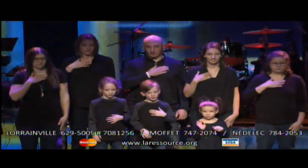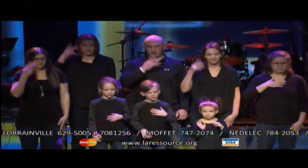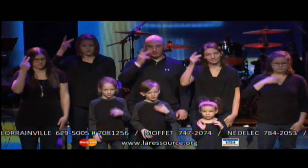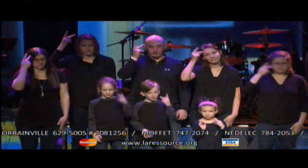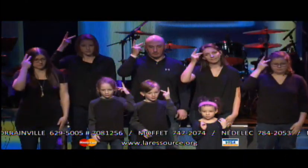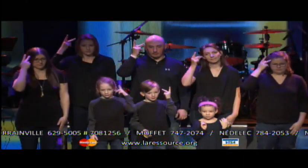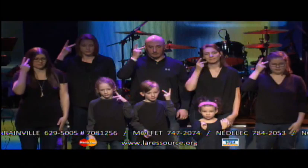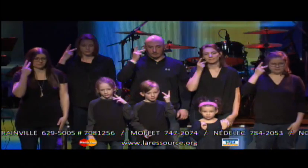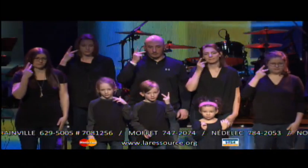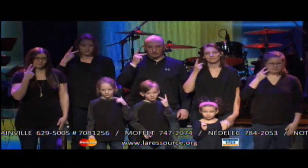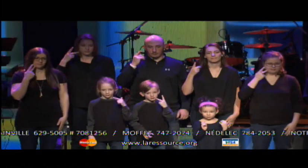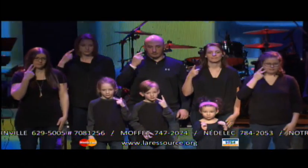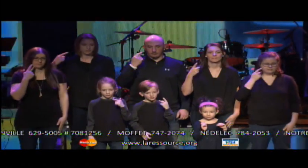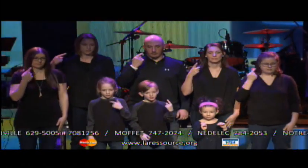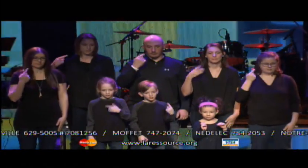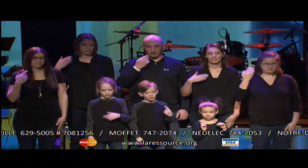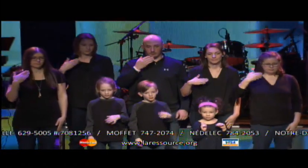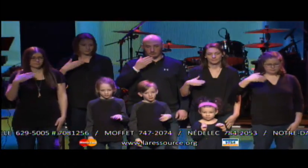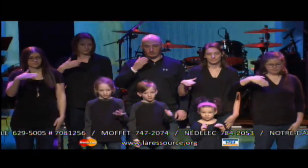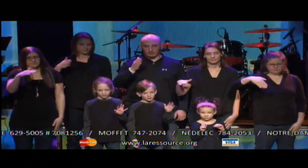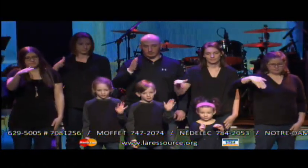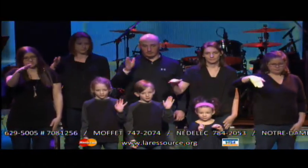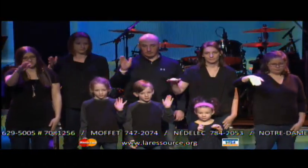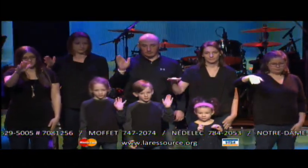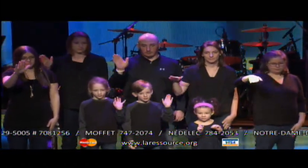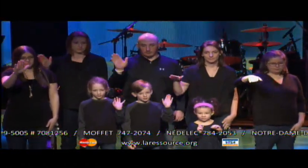Mes chers parents, je